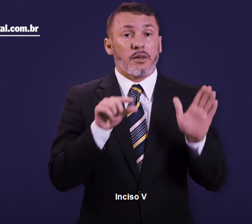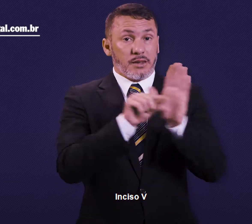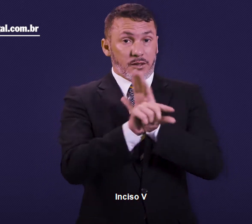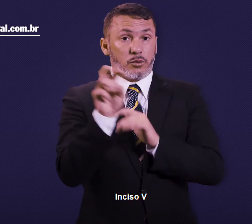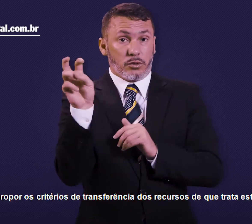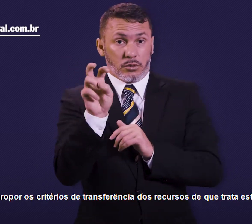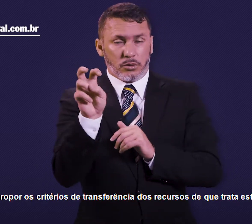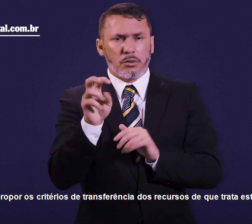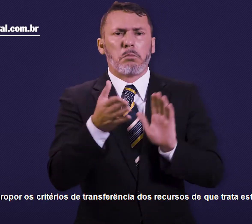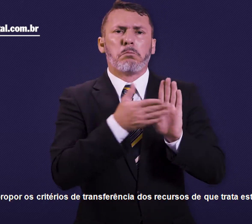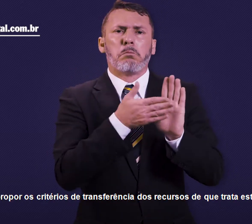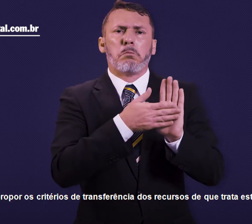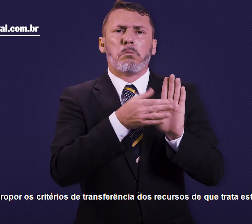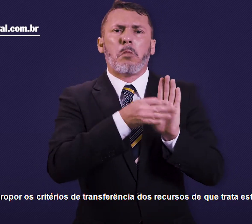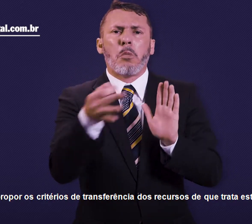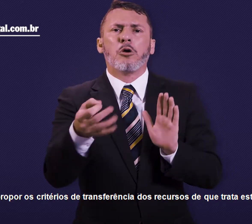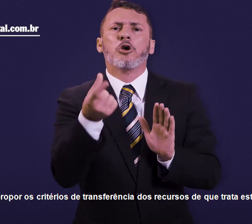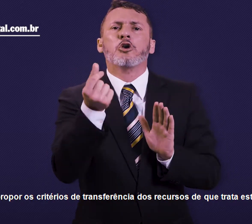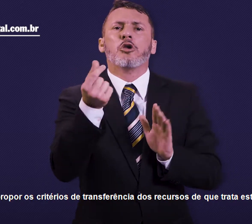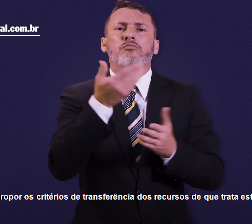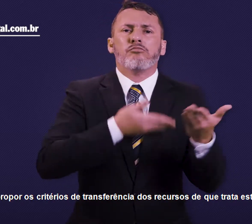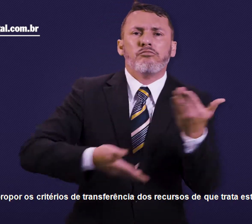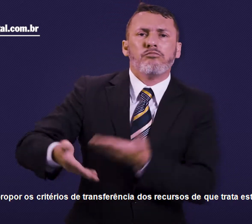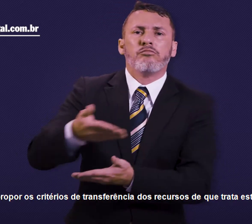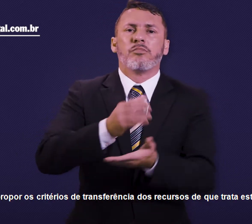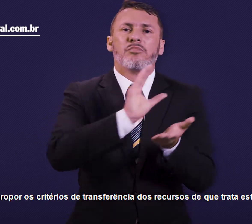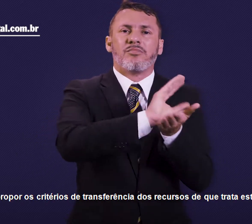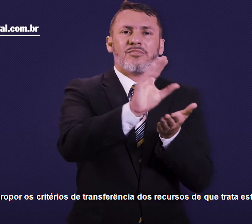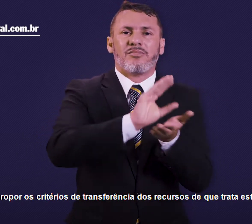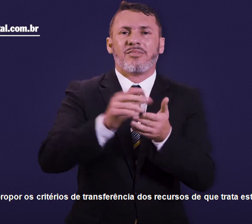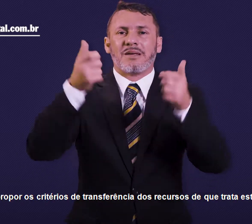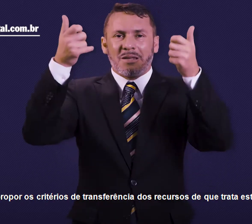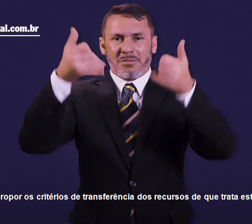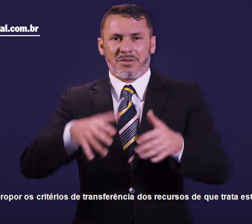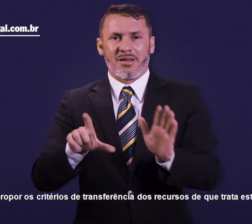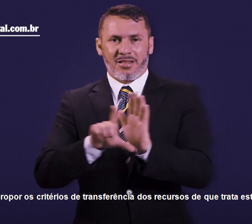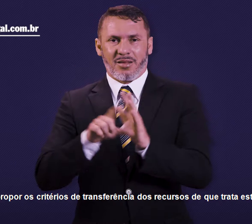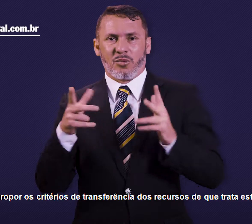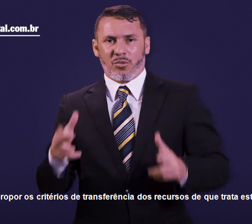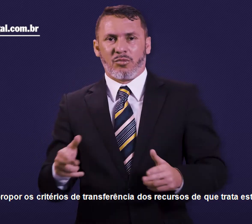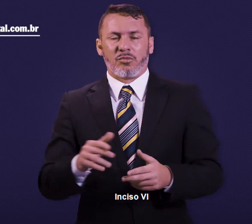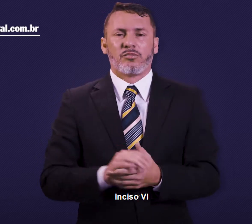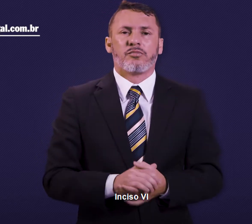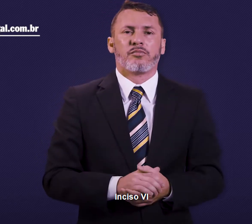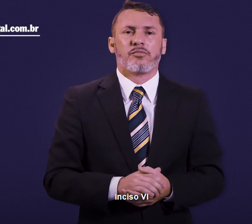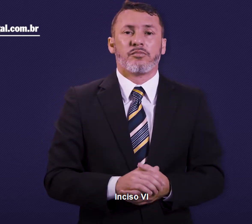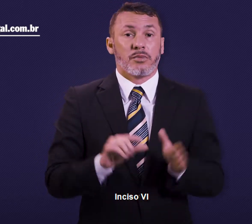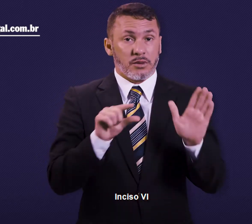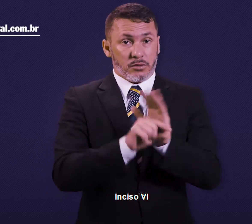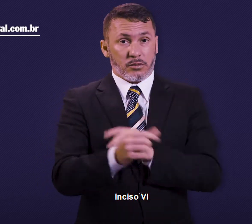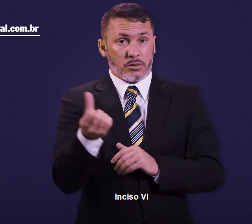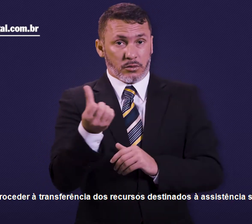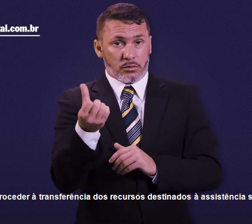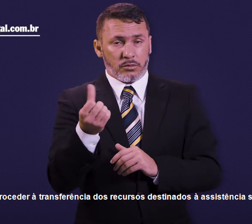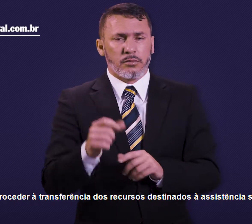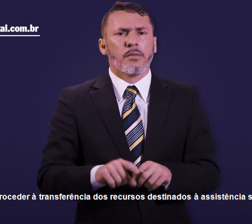5. Propor os critérios de transferência dos recursos de que trata esta lei. Inciso 6. Proceder